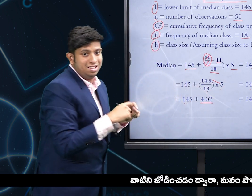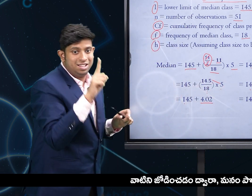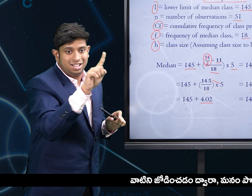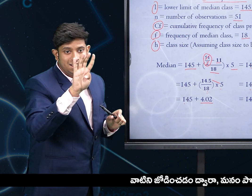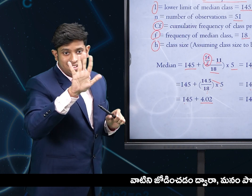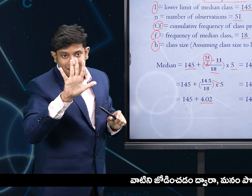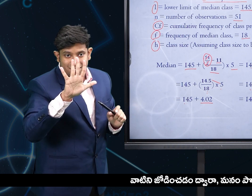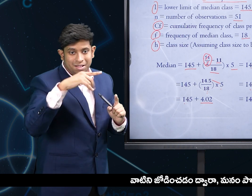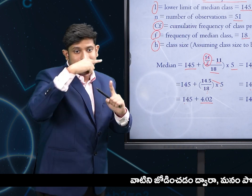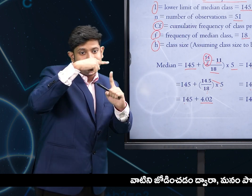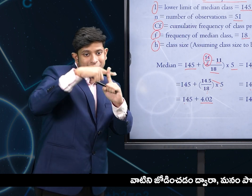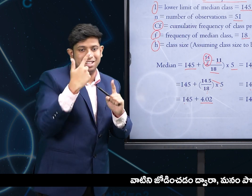ఈజ్ ఈక్వల్ టు